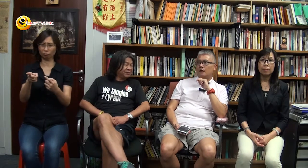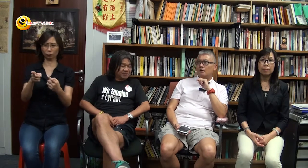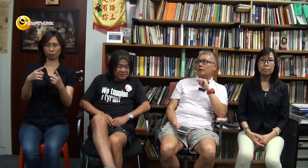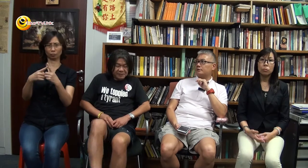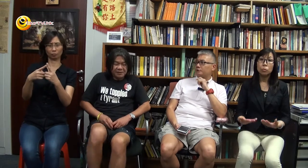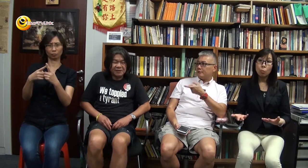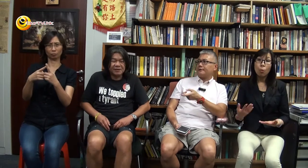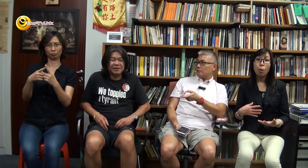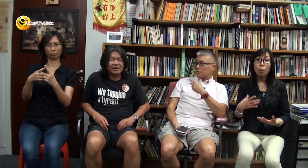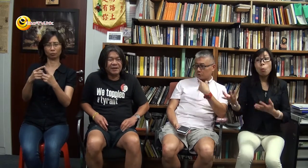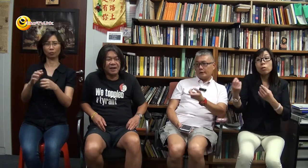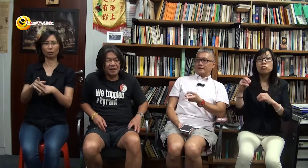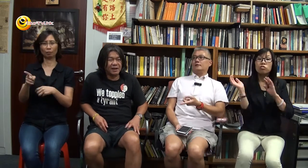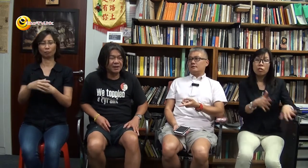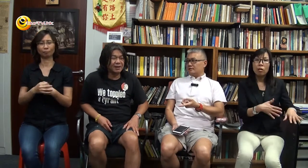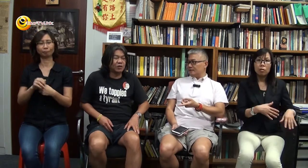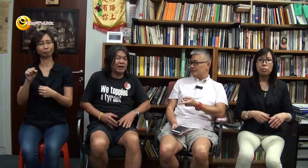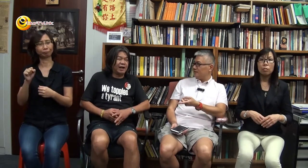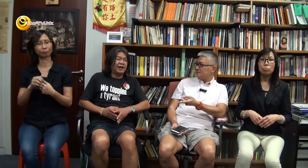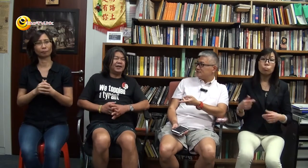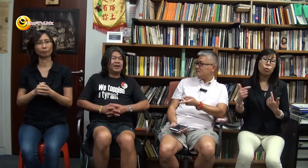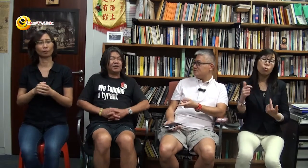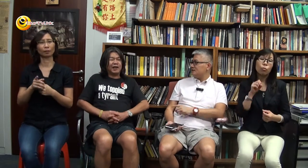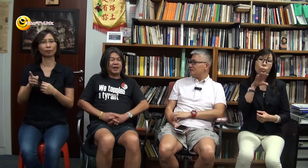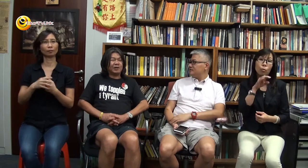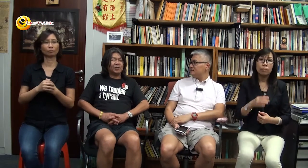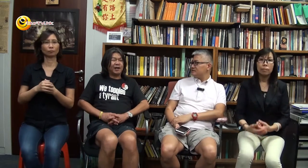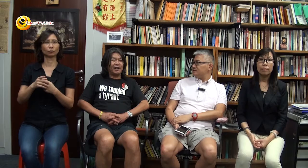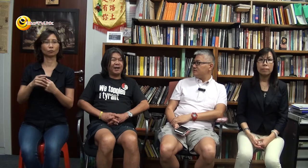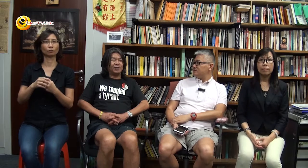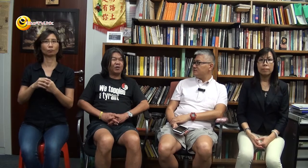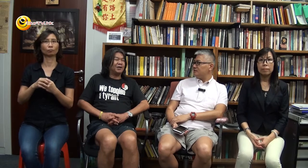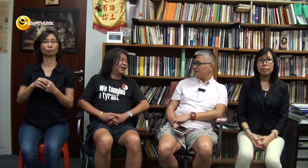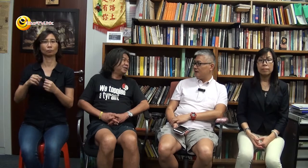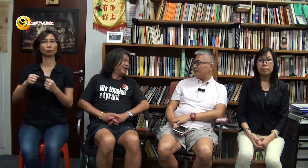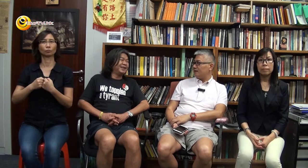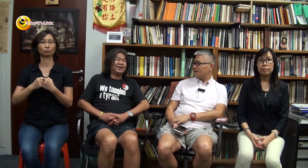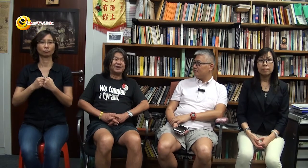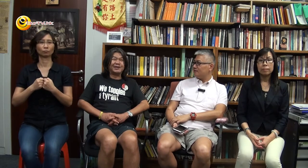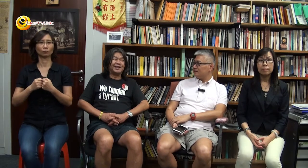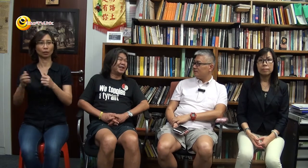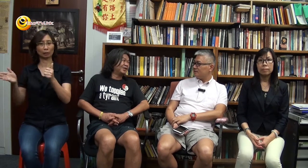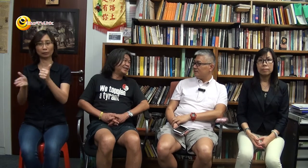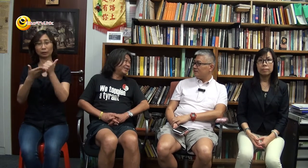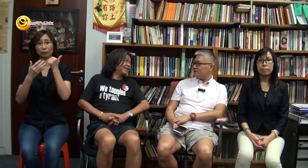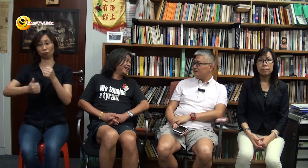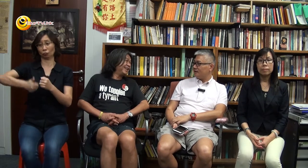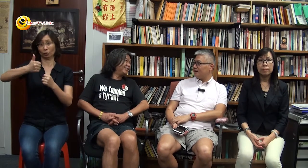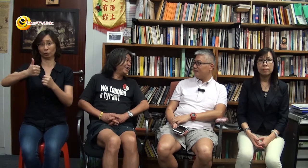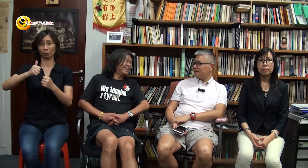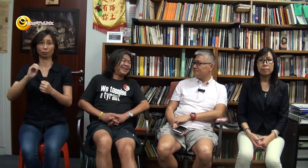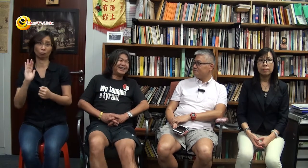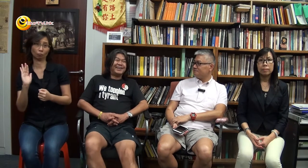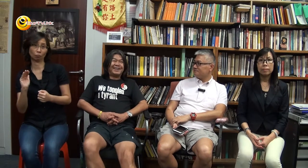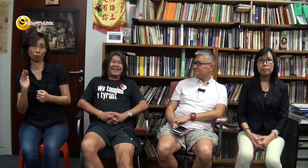啦，即係話我話即係老屎忽啦，我都喐到你。 即係喐得啊，喐得啊得就喐得啊肉噶啦嘛， 係啦， 喐得真得成，喐得真肉成啦，